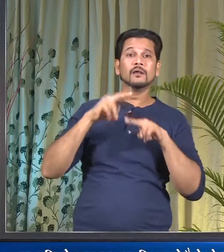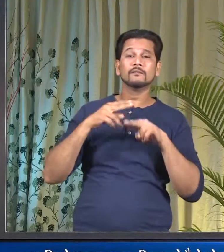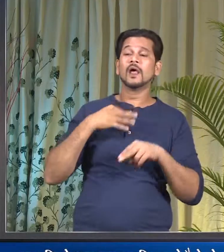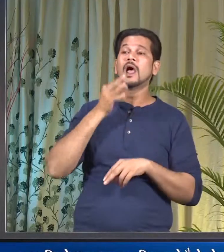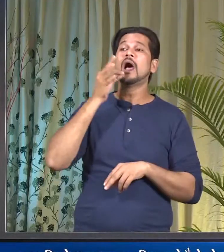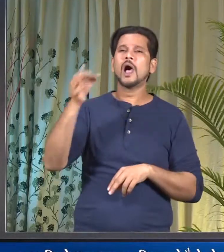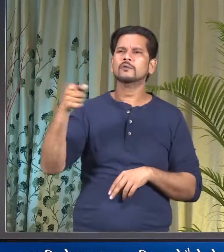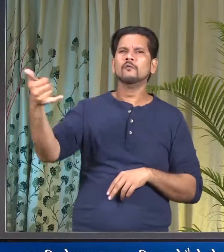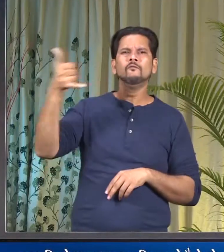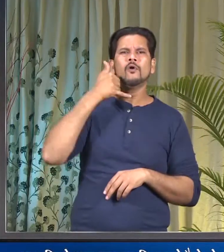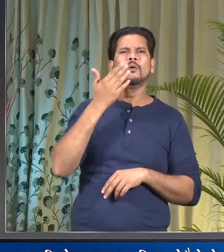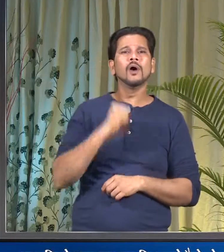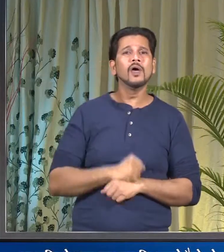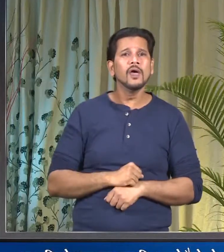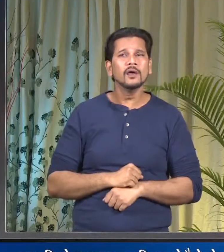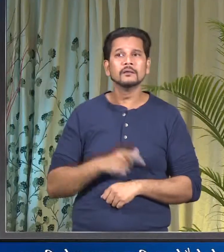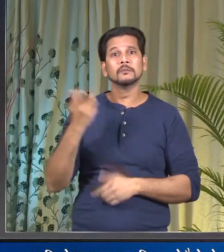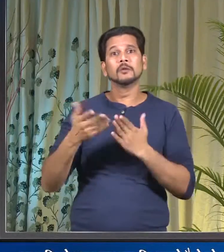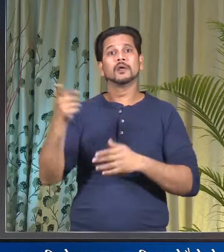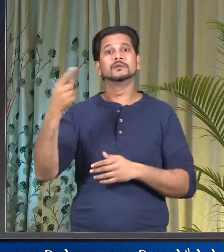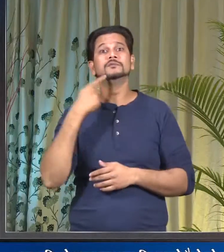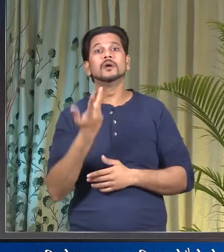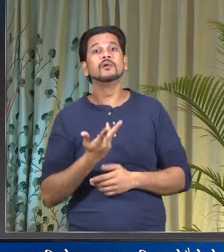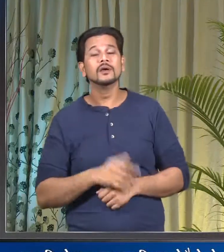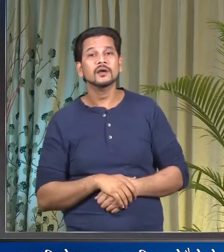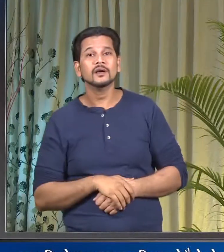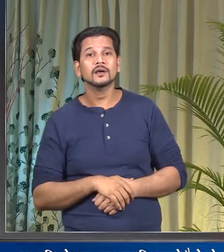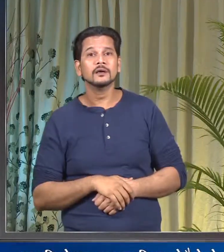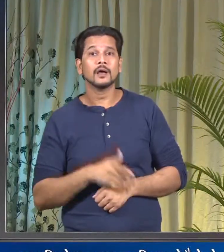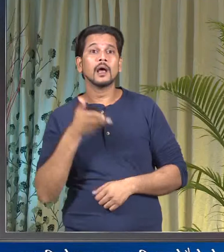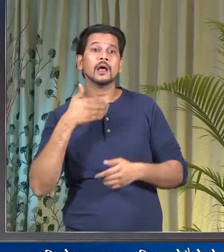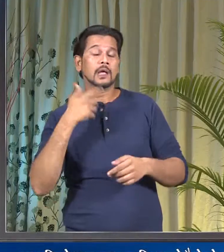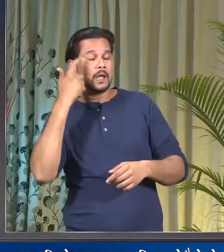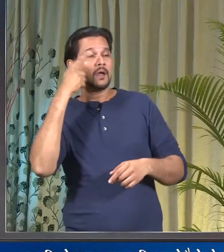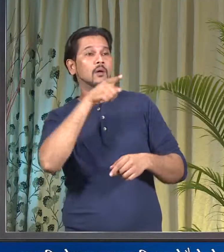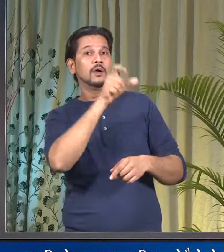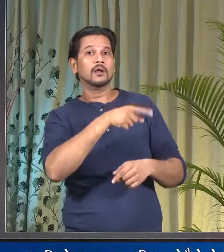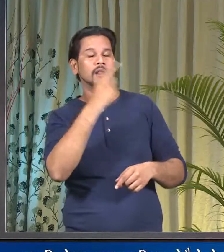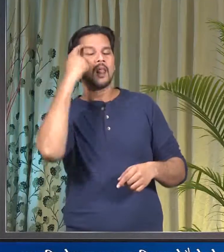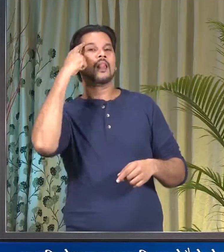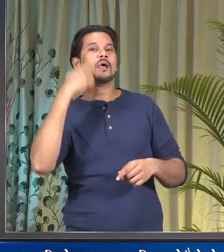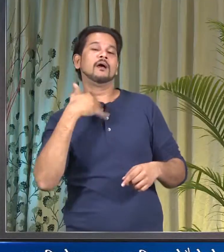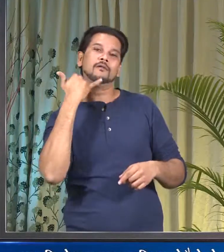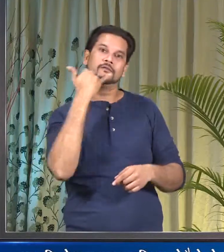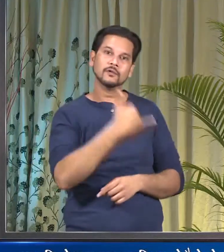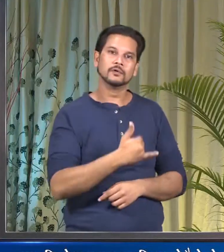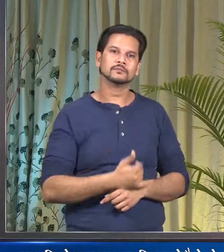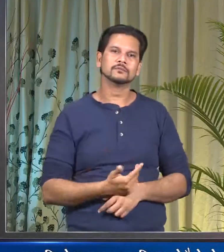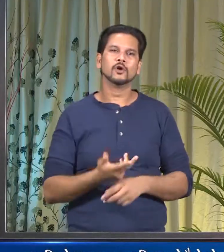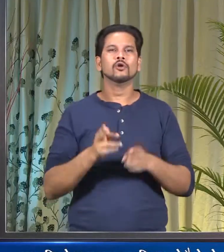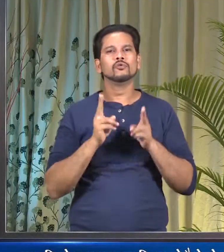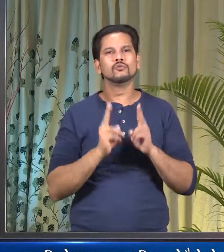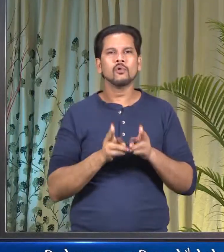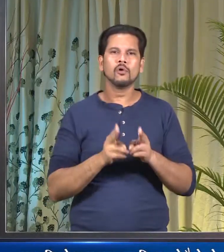आपने कैसे फोन किया तो क्या कहते है बस आपकी याद आ गई नॉर्मल व्यक्ती यही